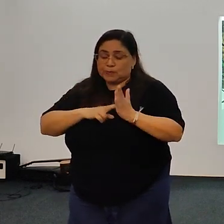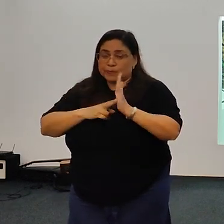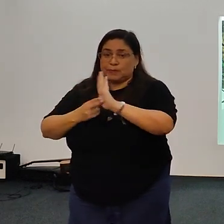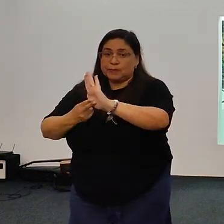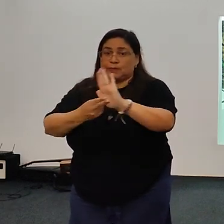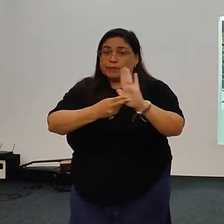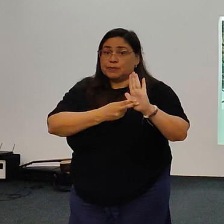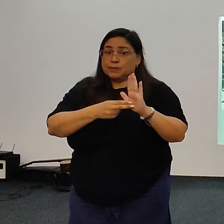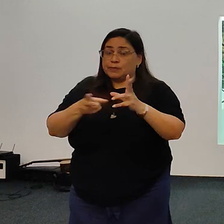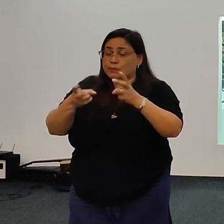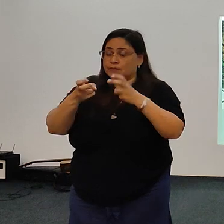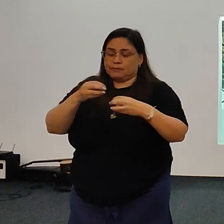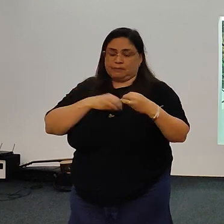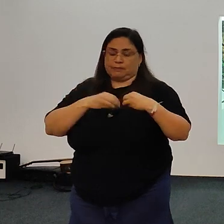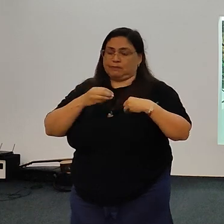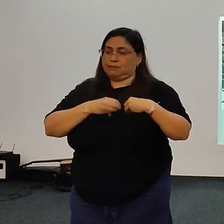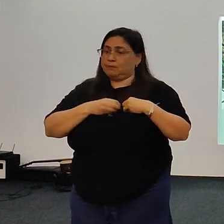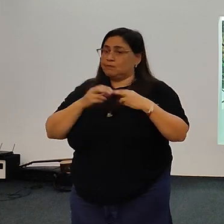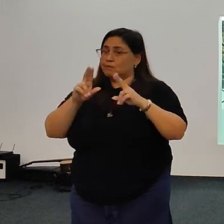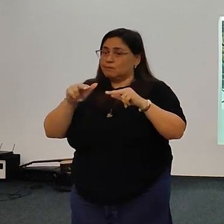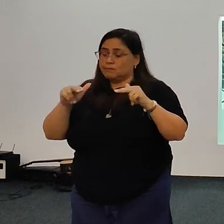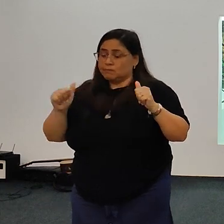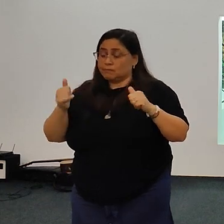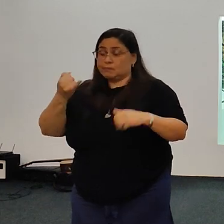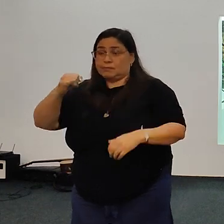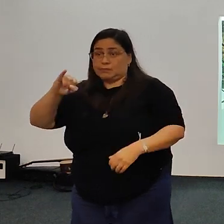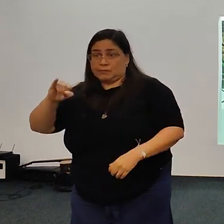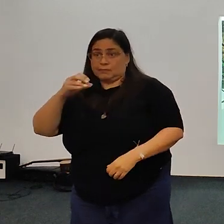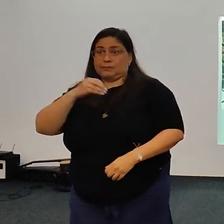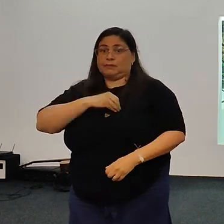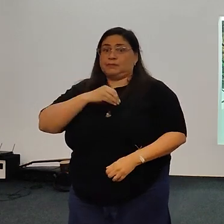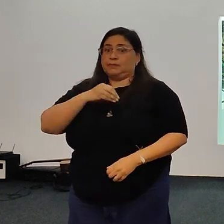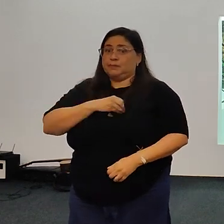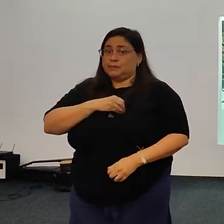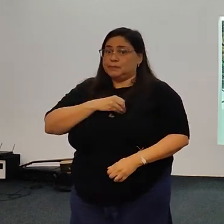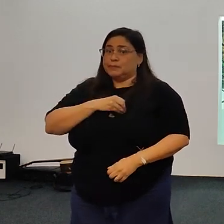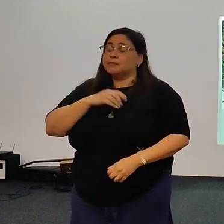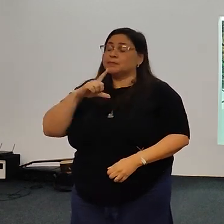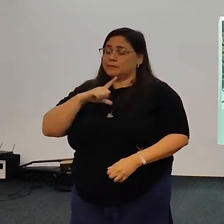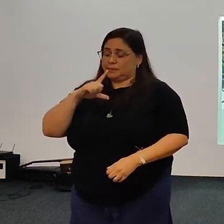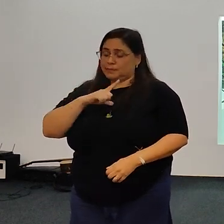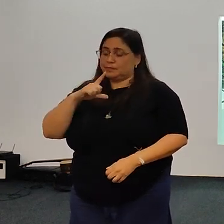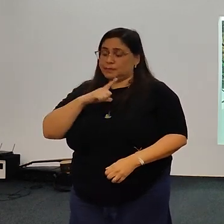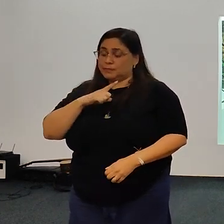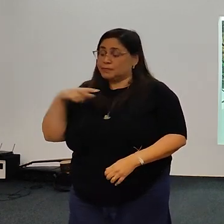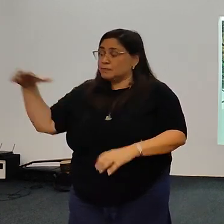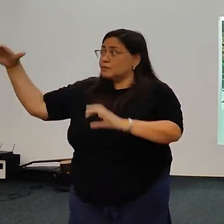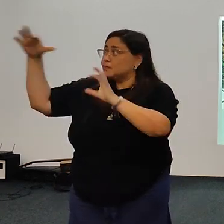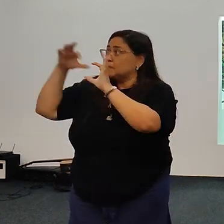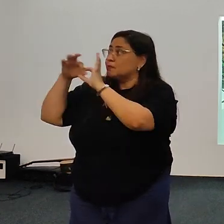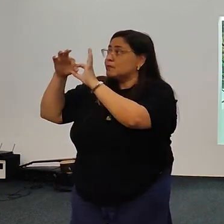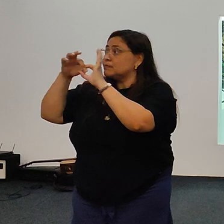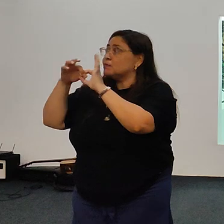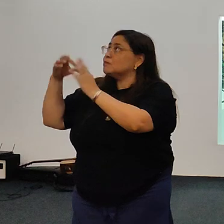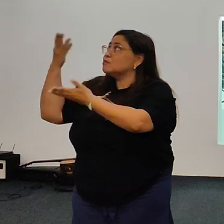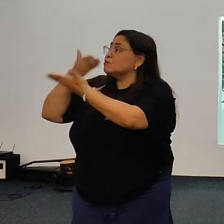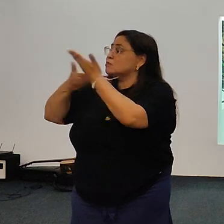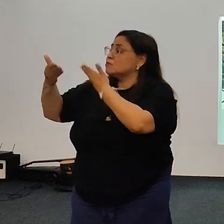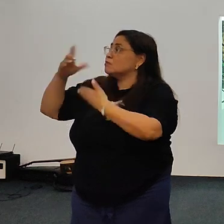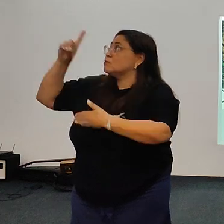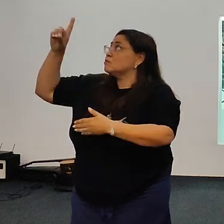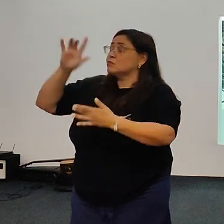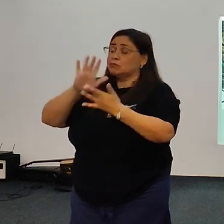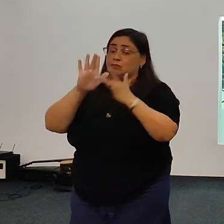coisas para que vocês não pequem. Se, porém, alguém pecar, temos um intercessor junto ao Pai, Jesus Cristo, o